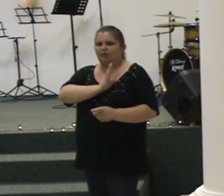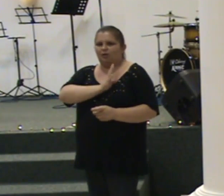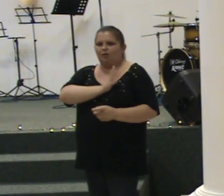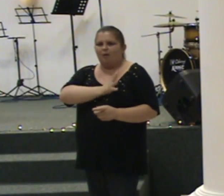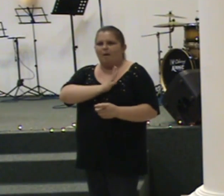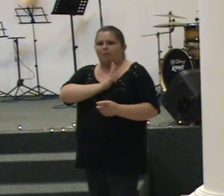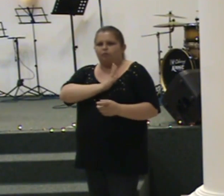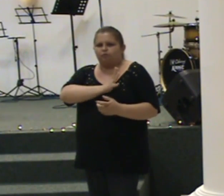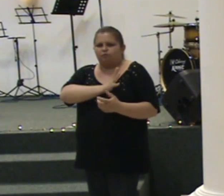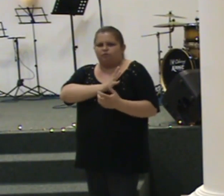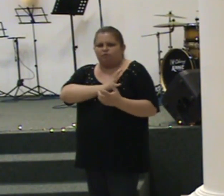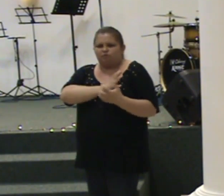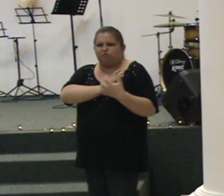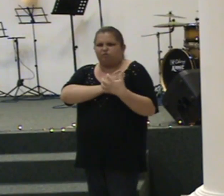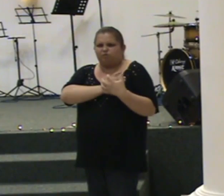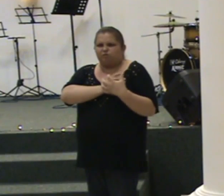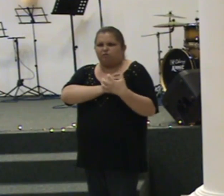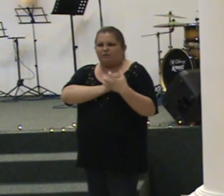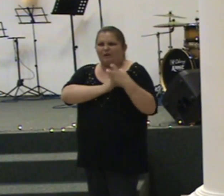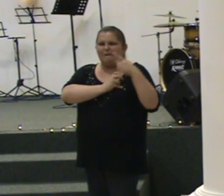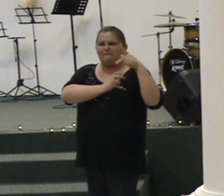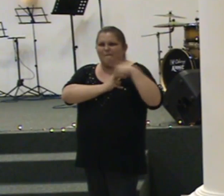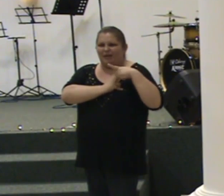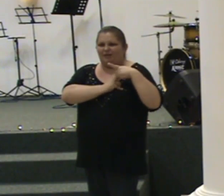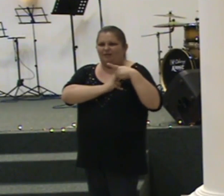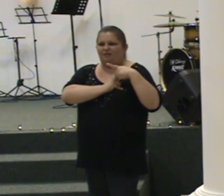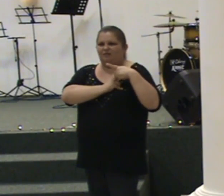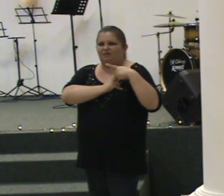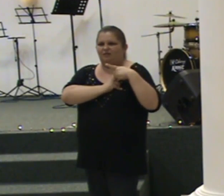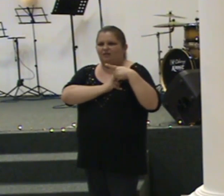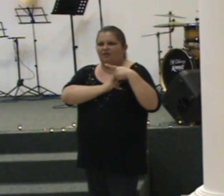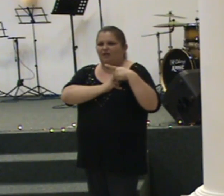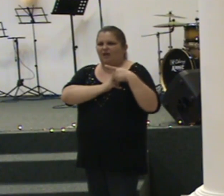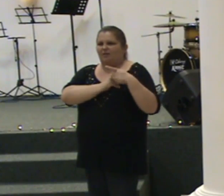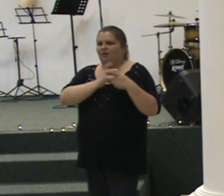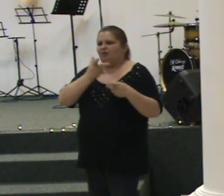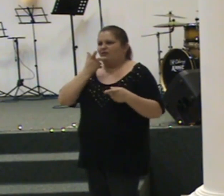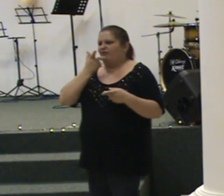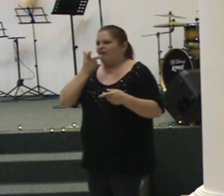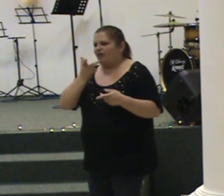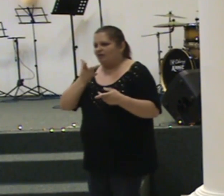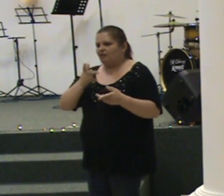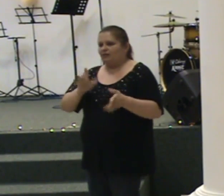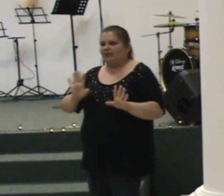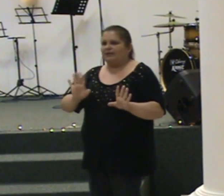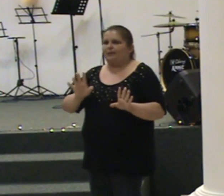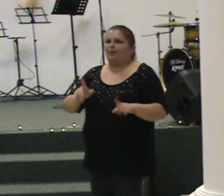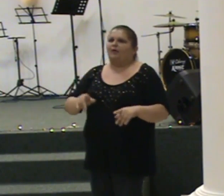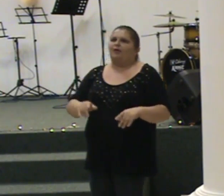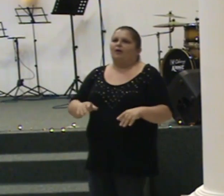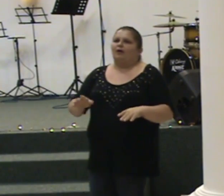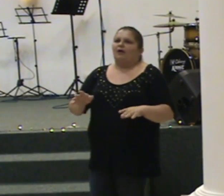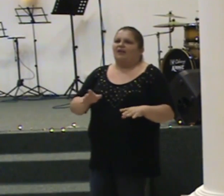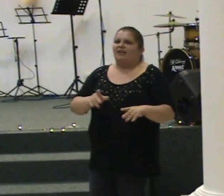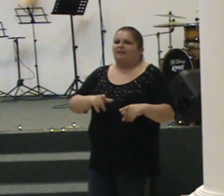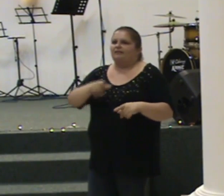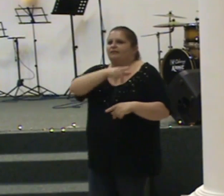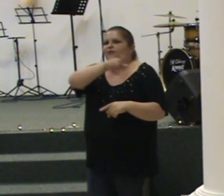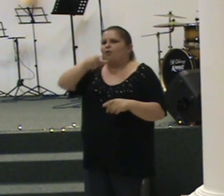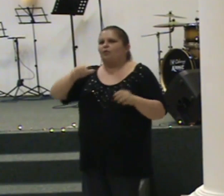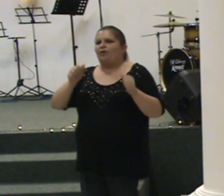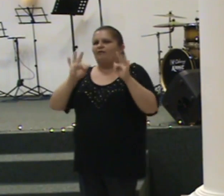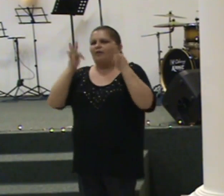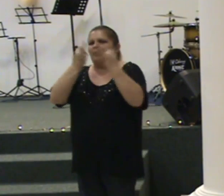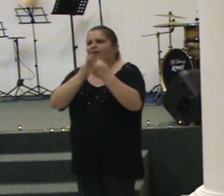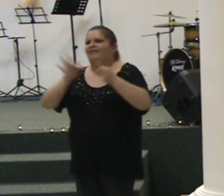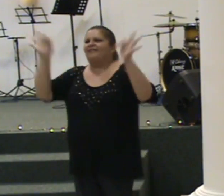de abraços, de encontros verdadeiros, não da boca para fora. Não é aquele Feliz Natal da boca para fora, não. Deus quer um